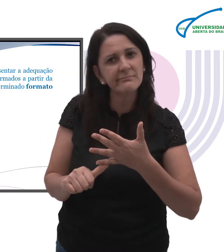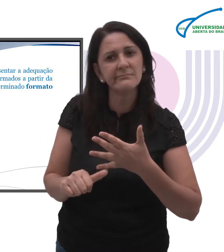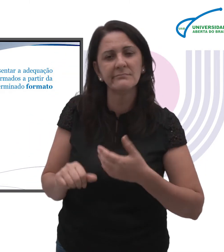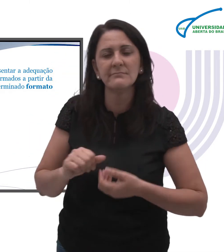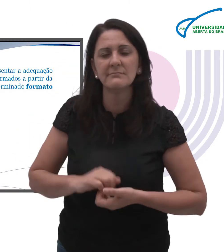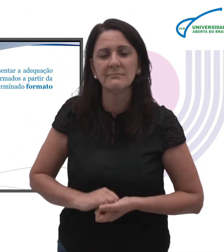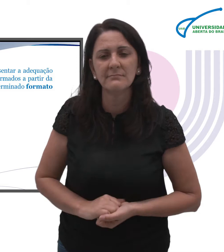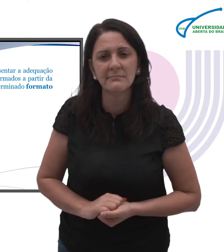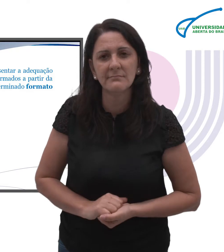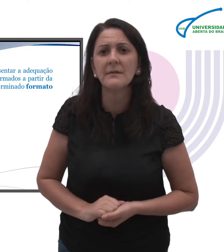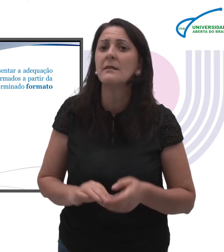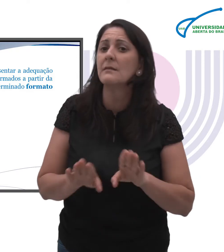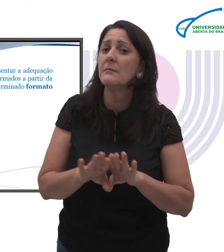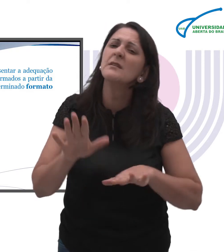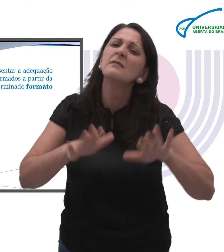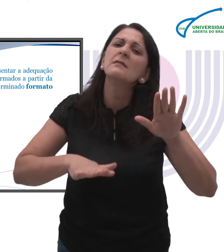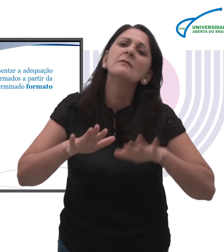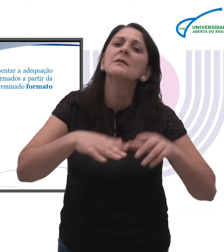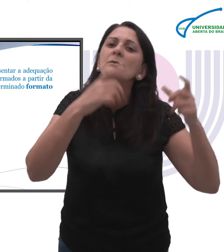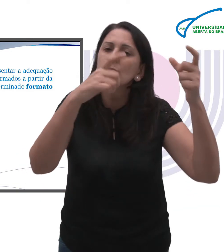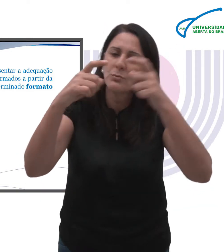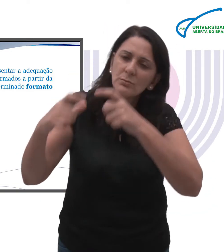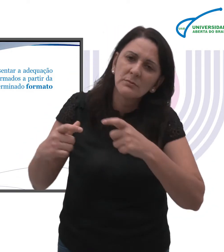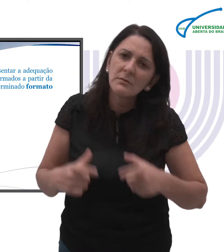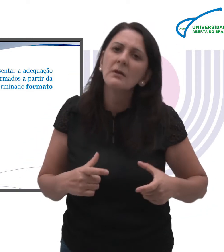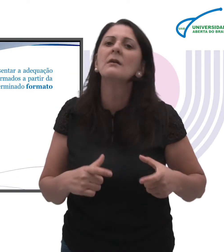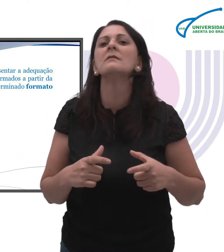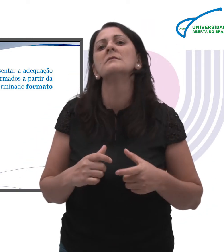determinada configuração de mão em determinado lugar.